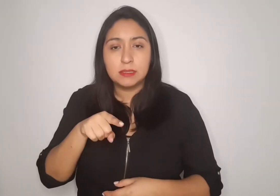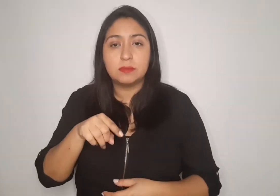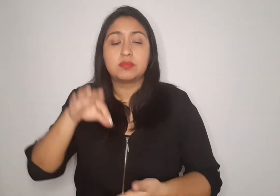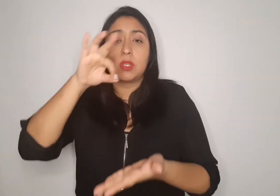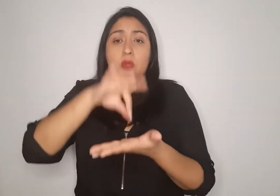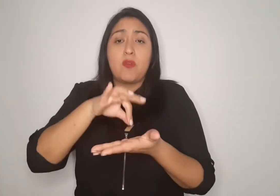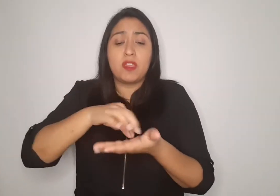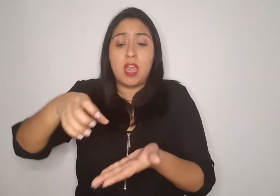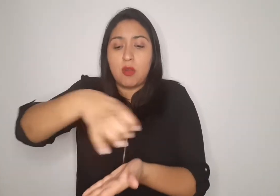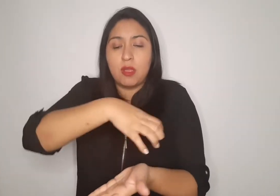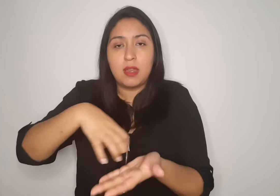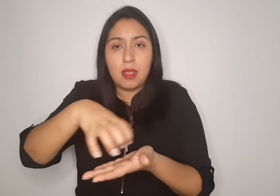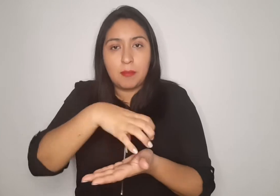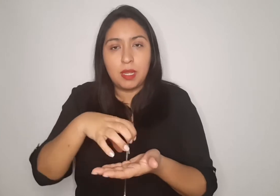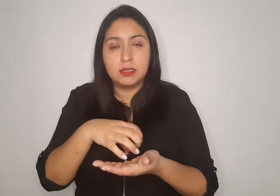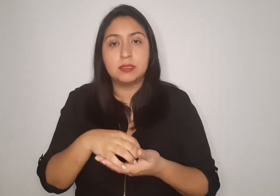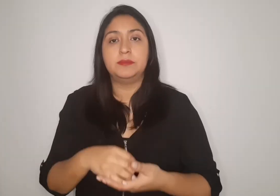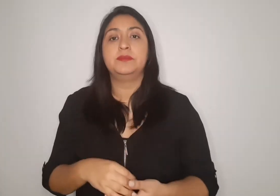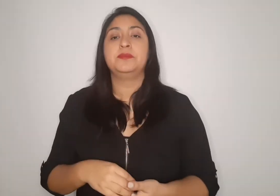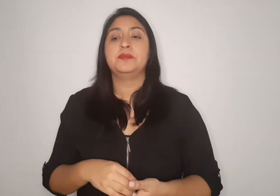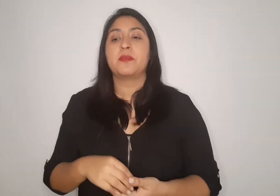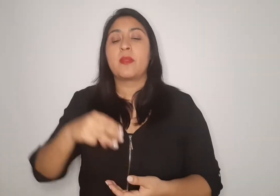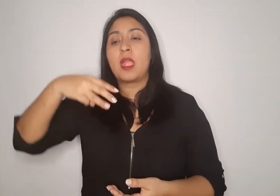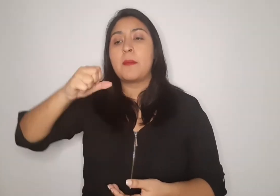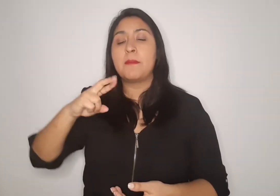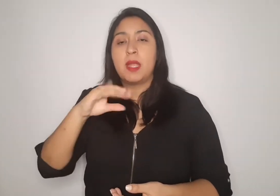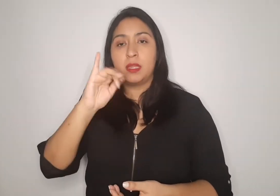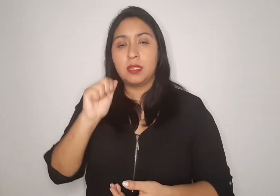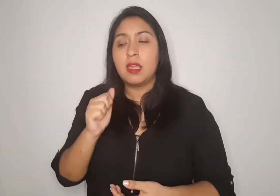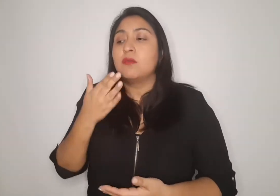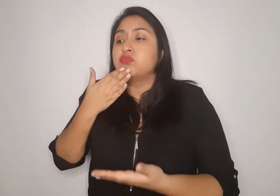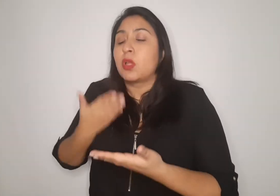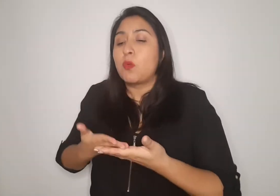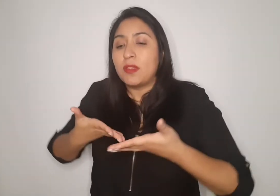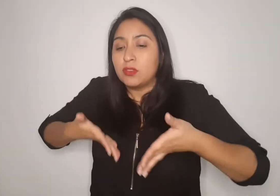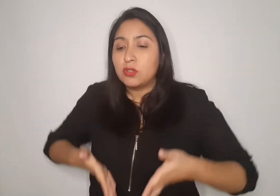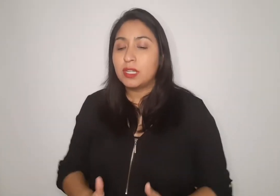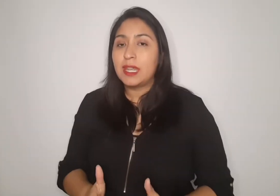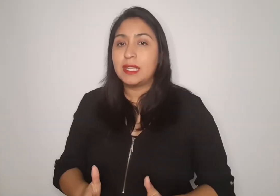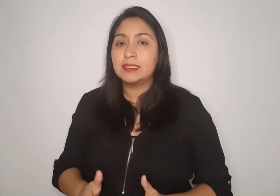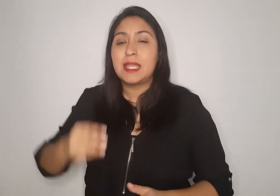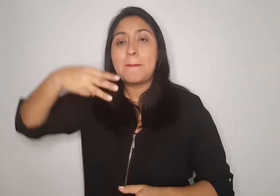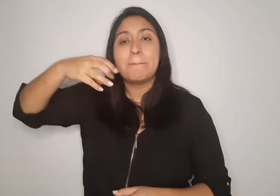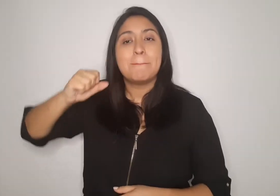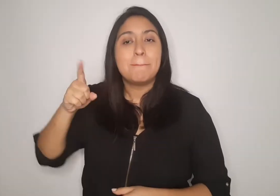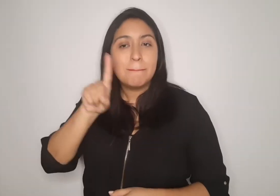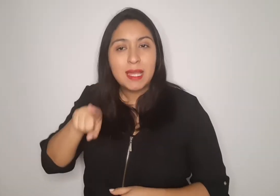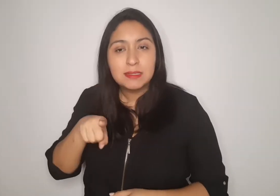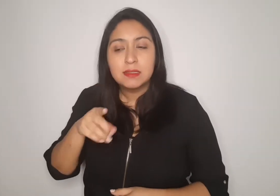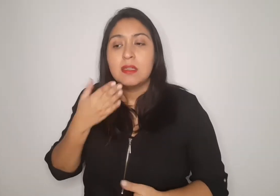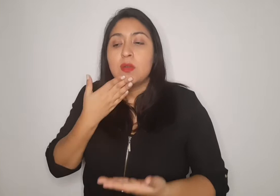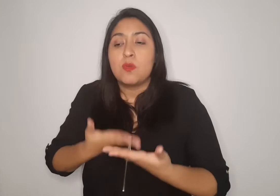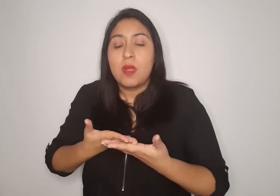Irene, ¿cuándo nace el Museo Arqueológico MAS? ¿Cómo se origina? Bueno, el